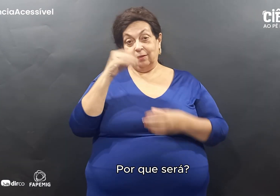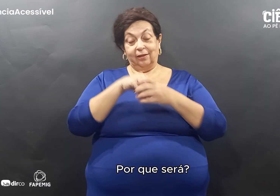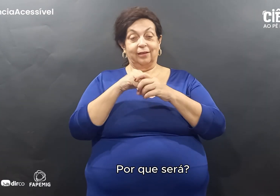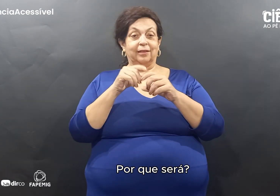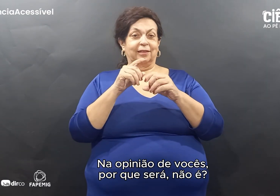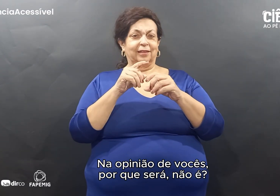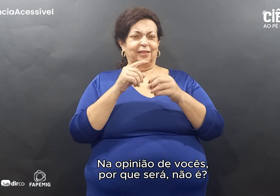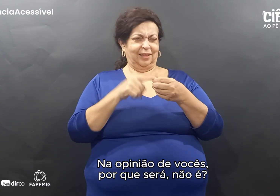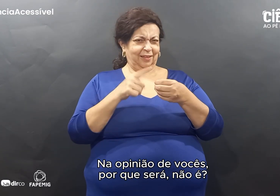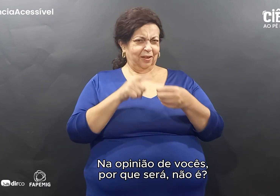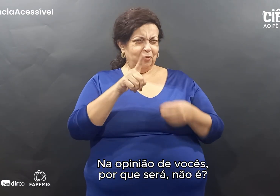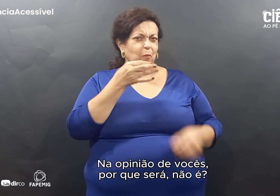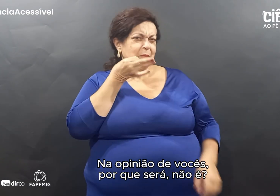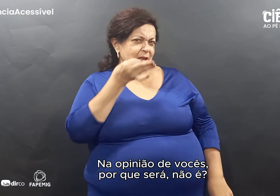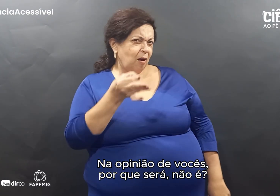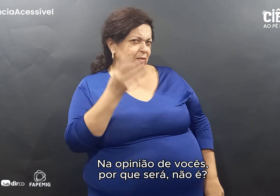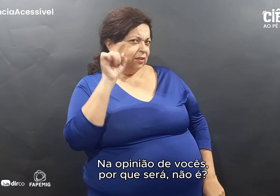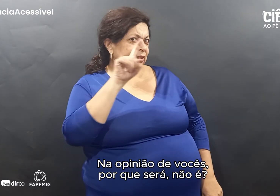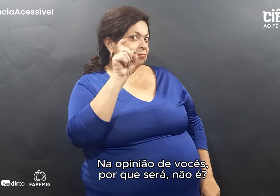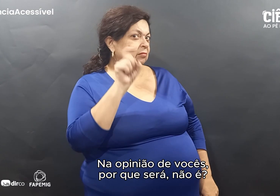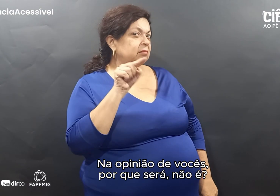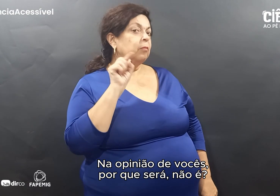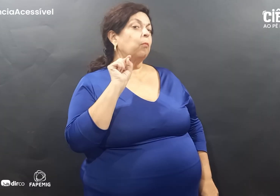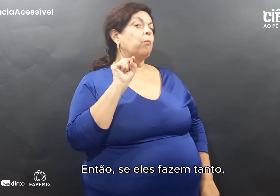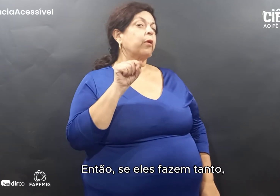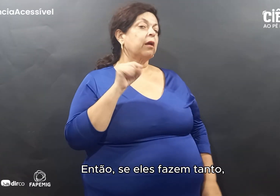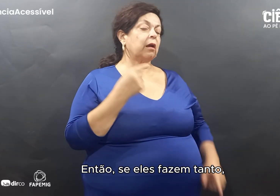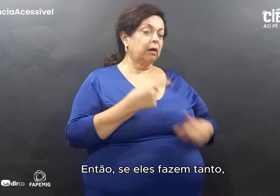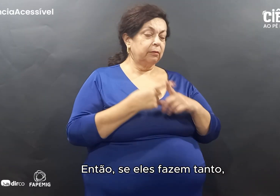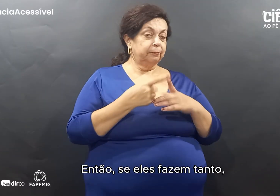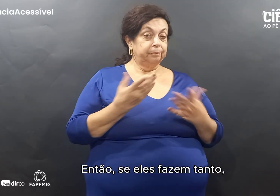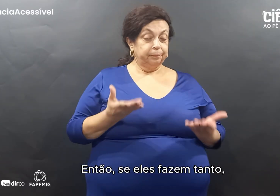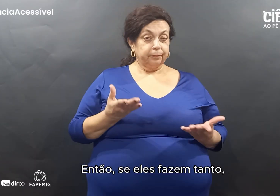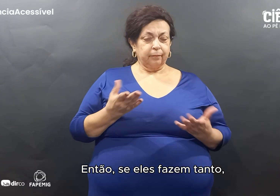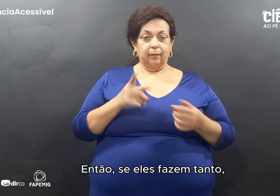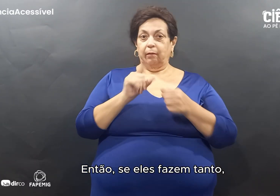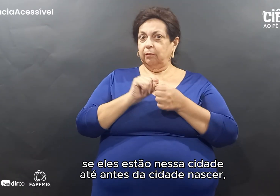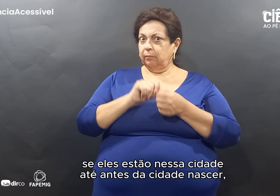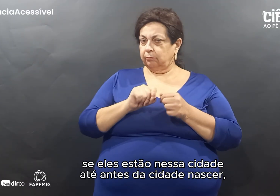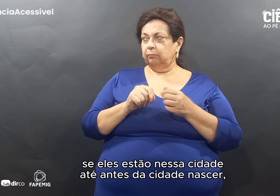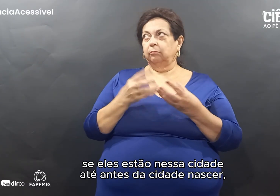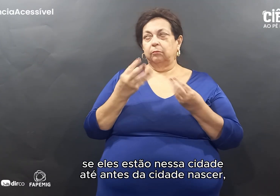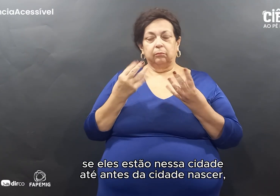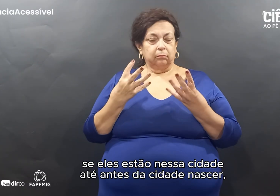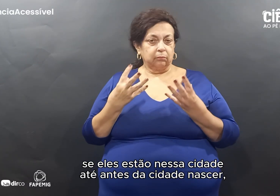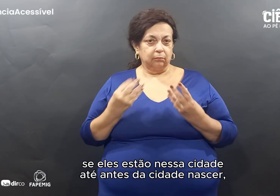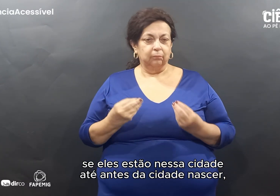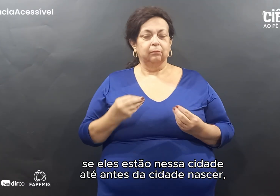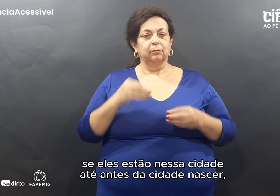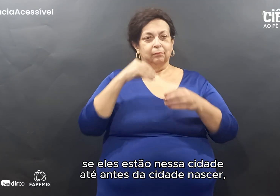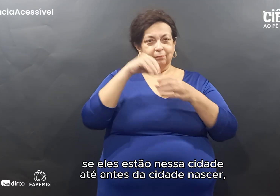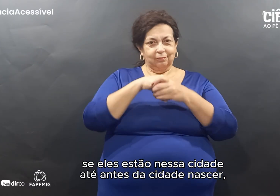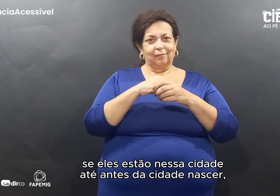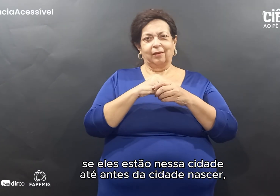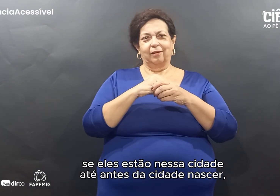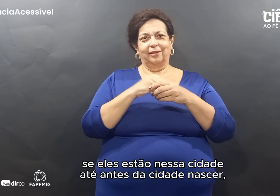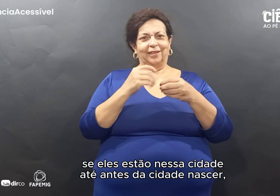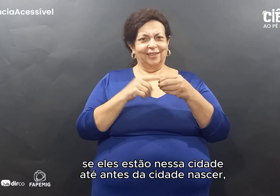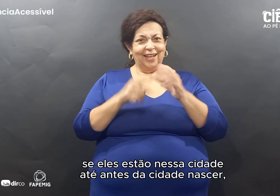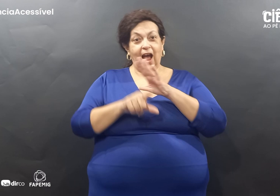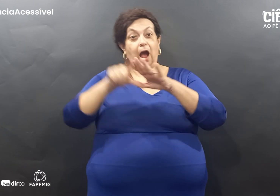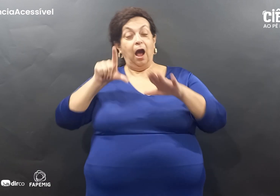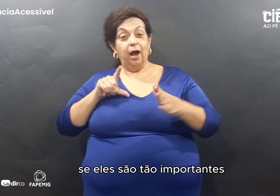Por que será? Na opinião de vocês, por que será? Né? Então, se eles fazem tanto, se eles estão nessa cidade até antes da